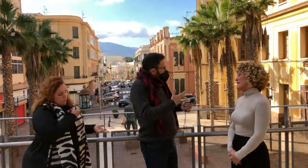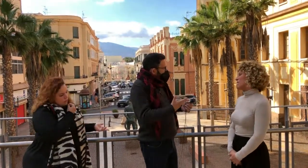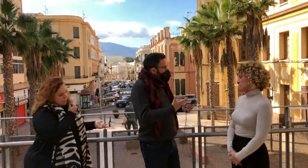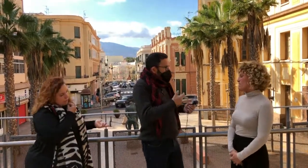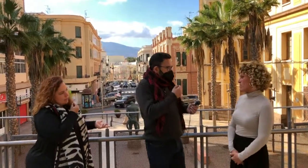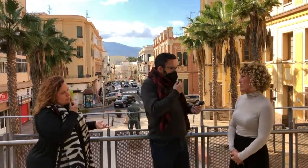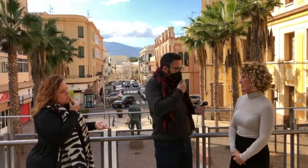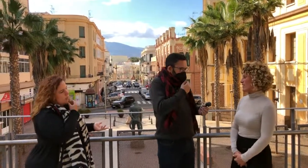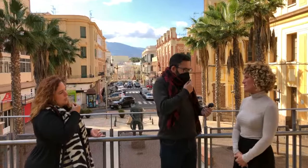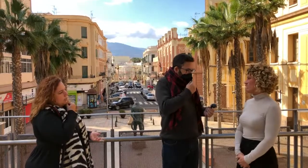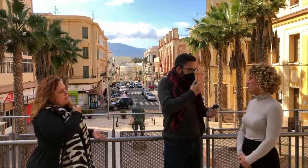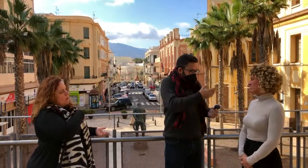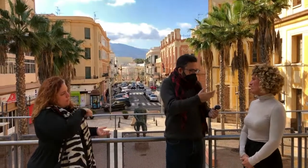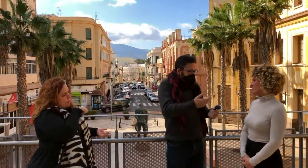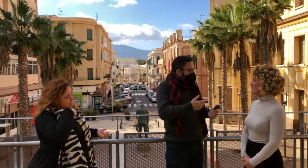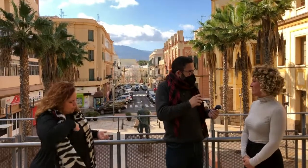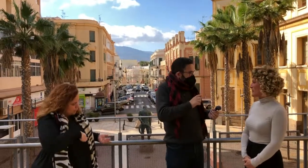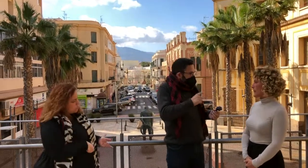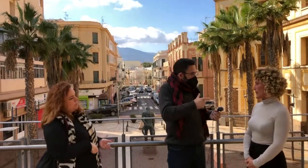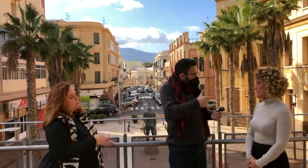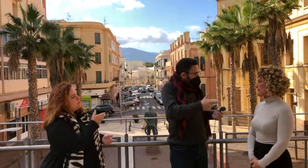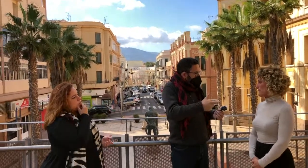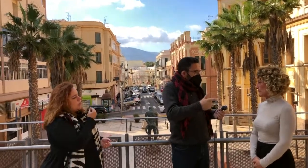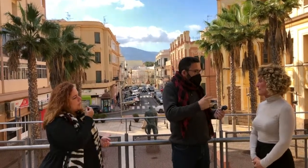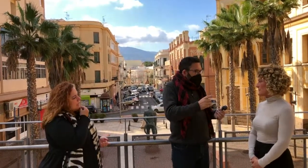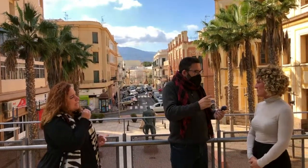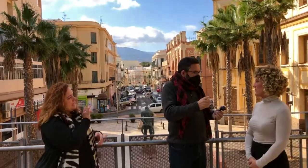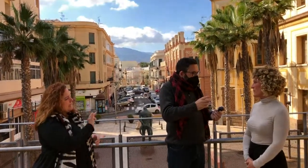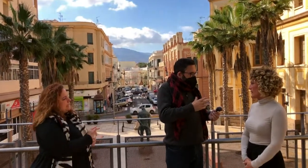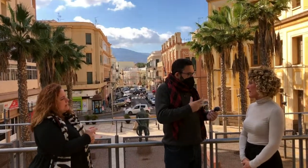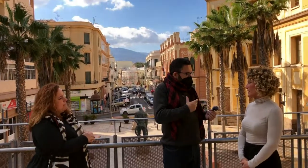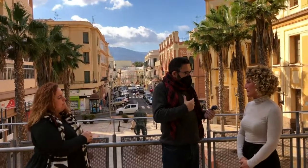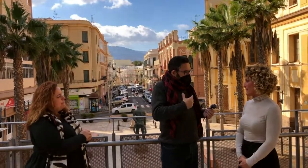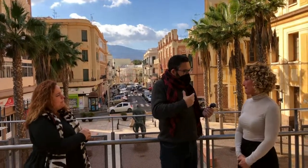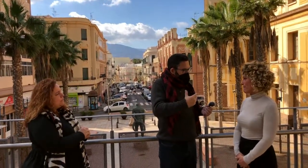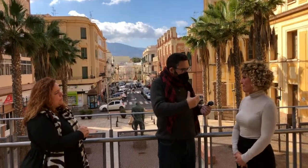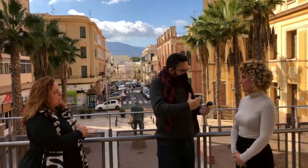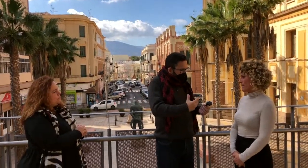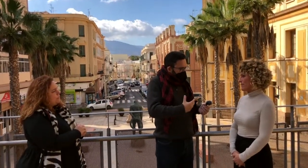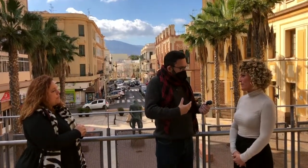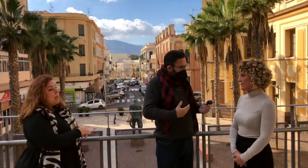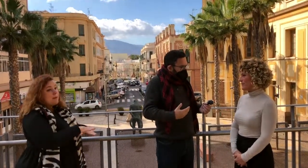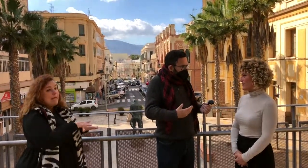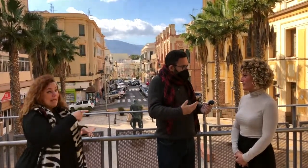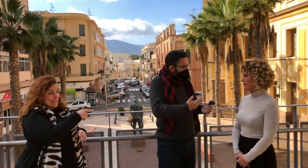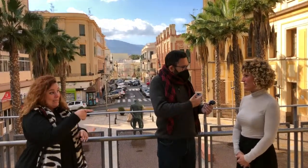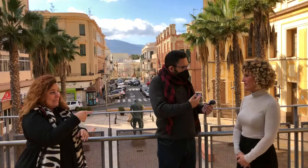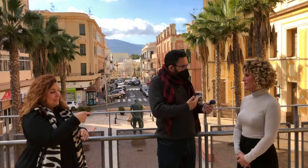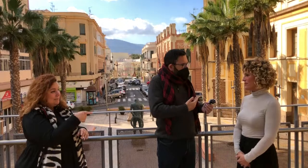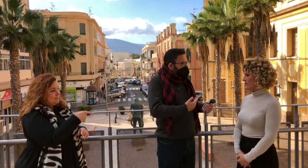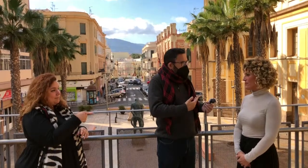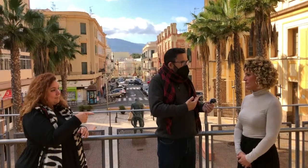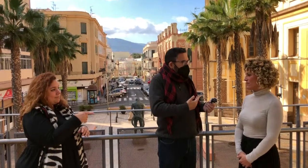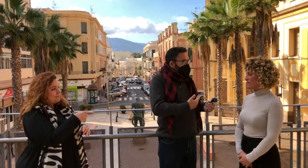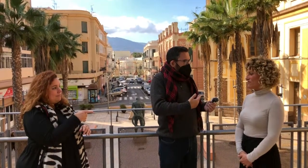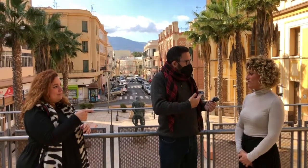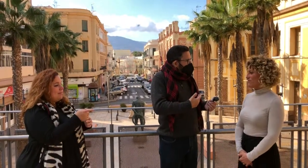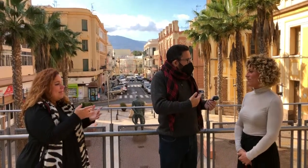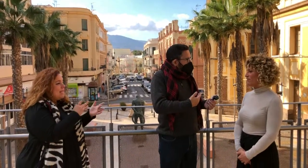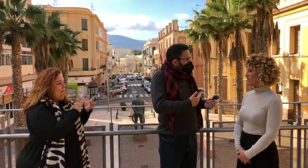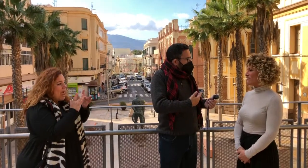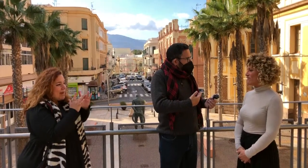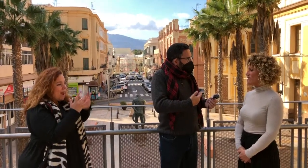es una profesión muy bonita. Y además que es verdad que tenéis que tener... Entonces, en esa relación que vais montando,